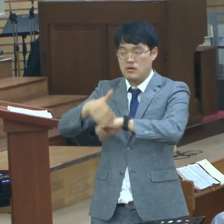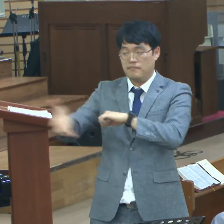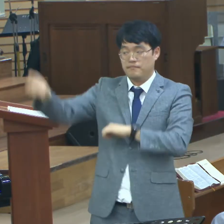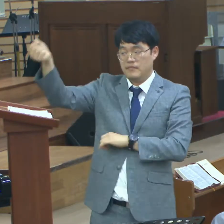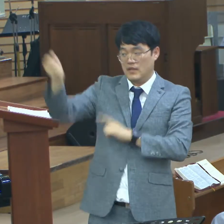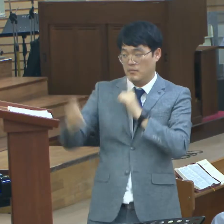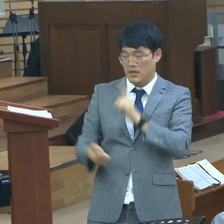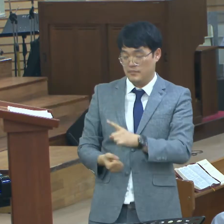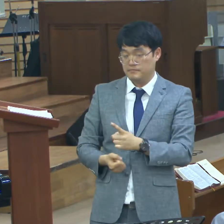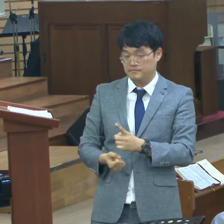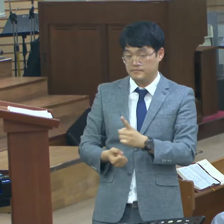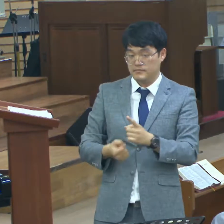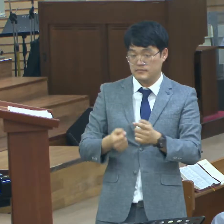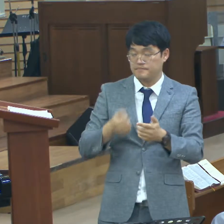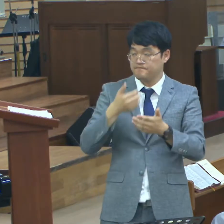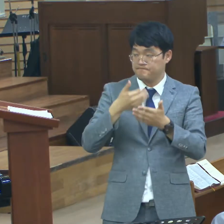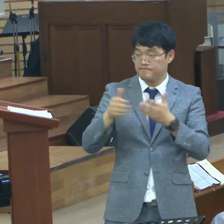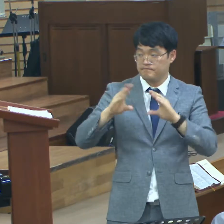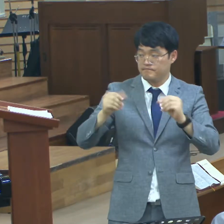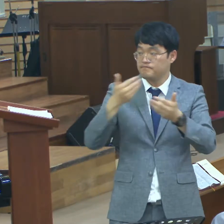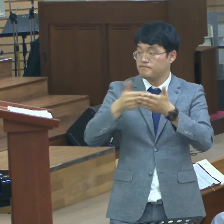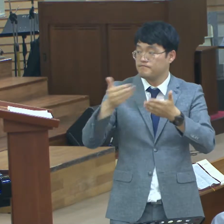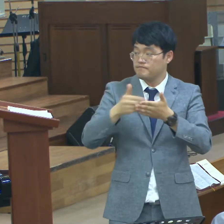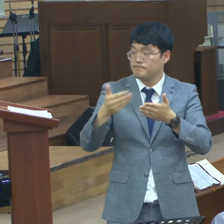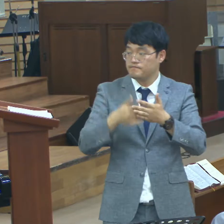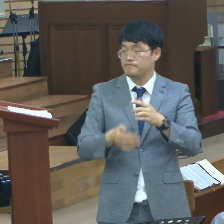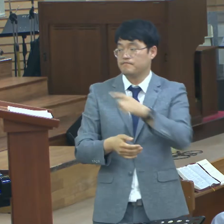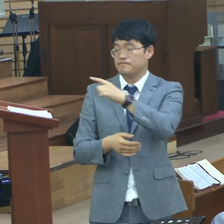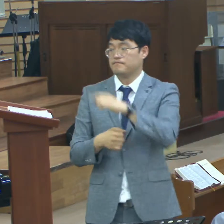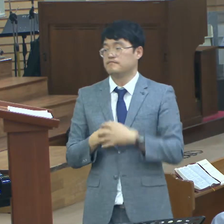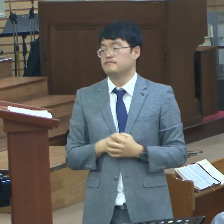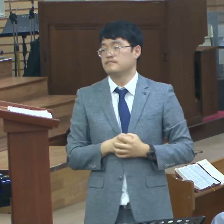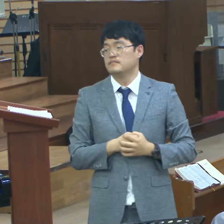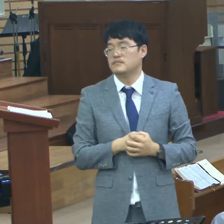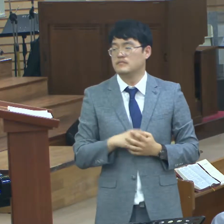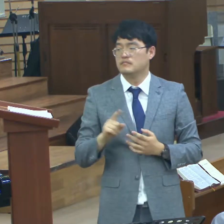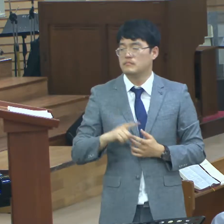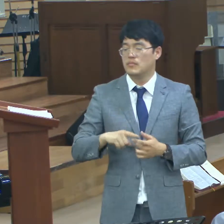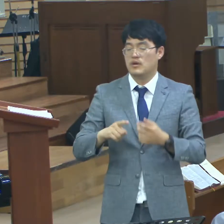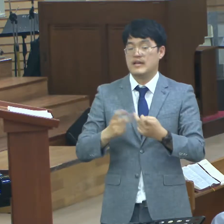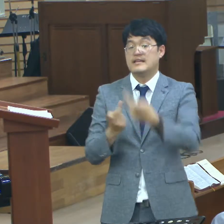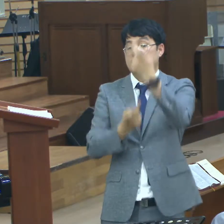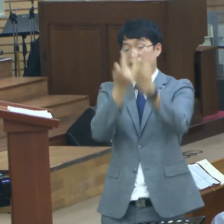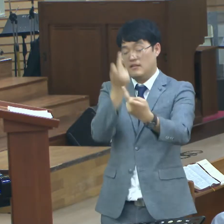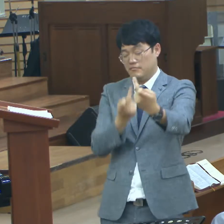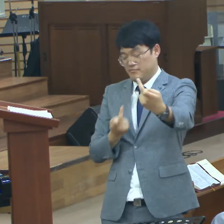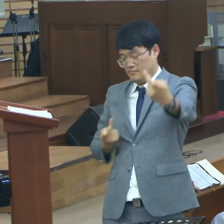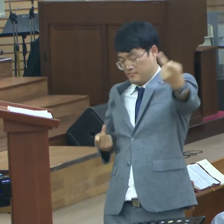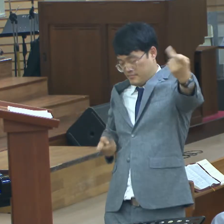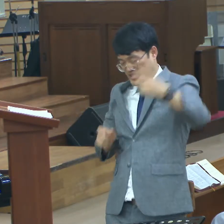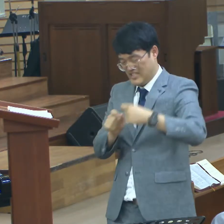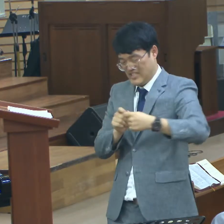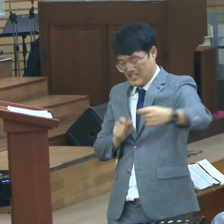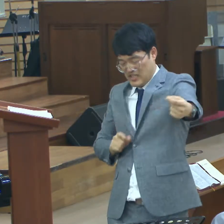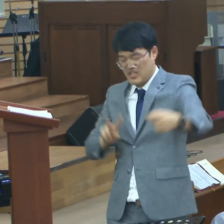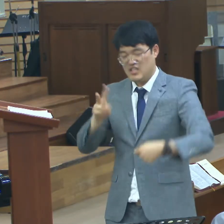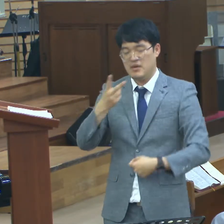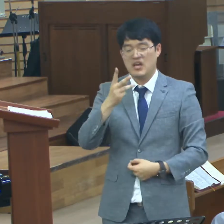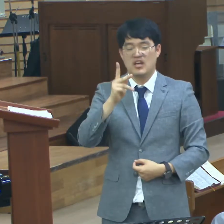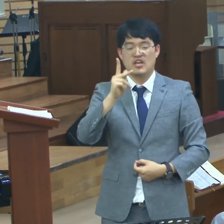사진을 보시면 레바논 지도인데 한 200km 가까이 산맥이 이렇게